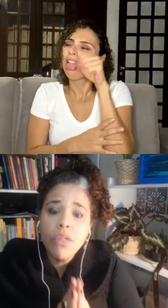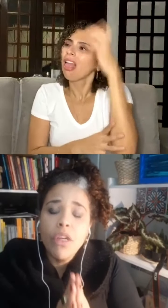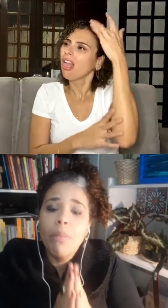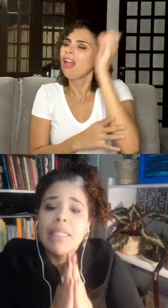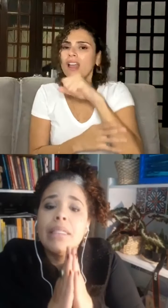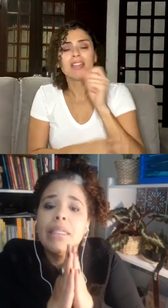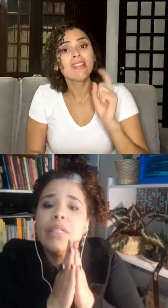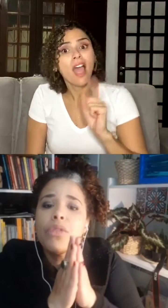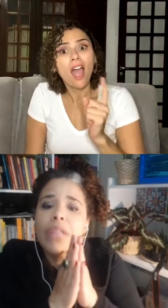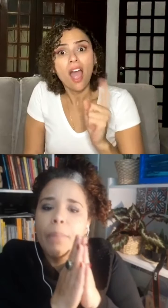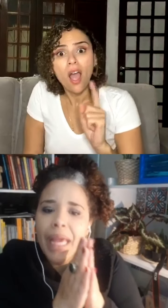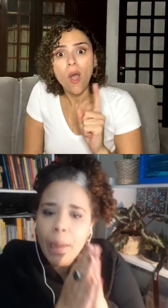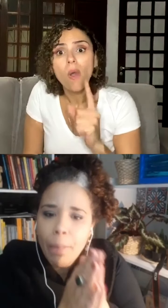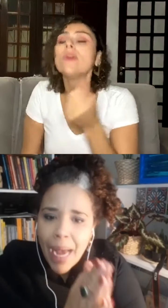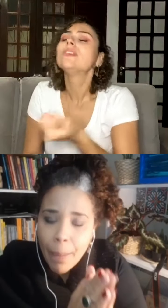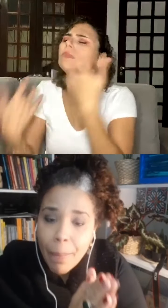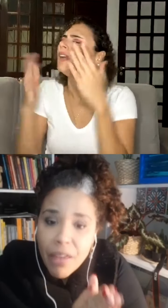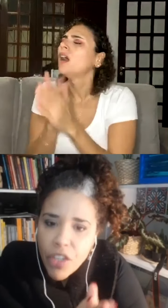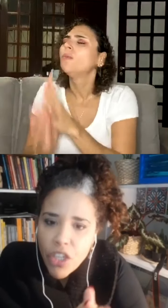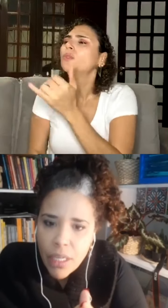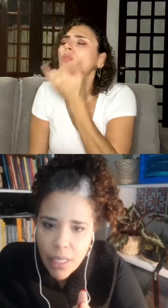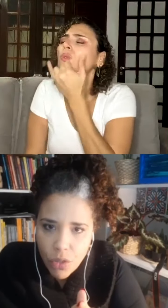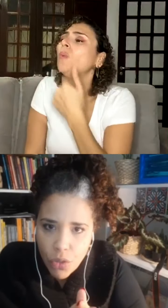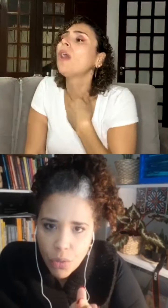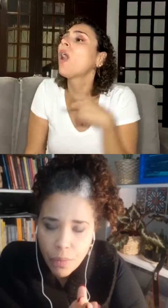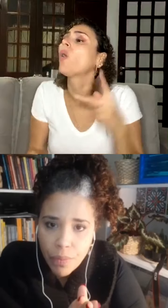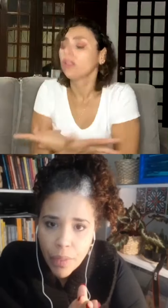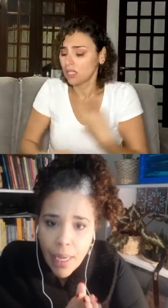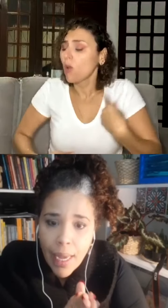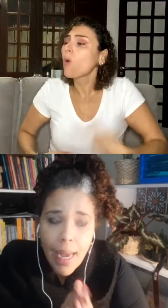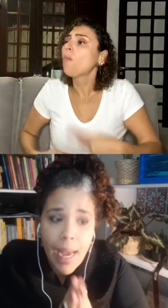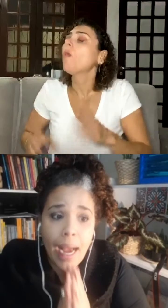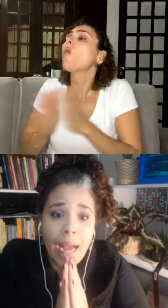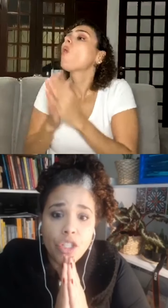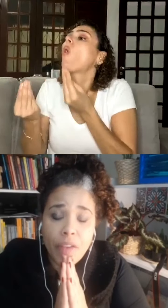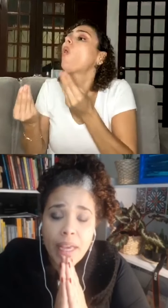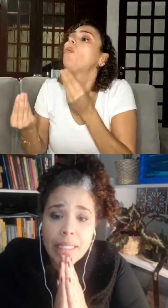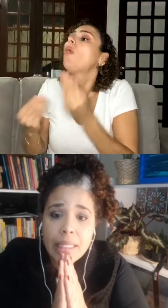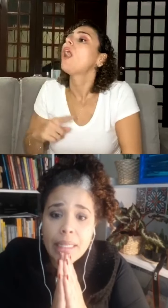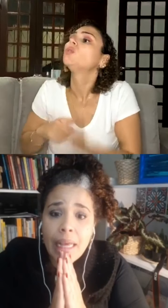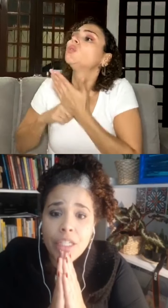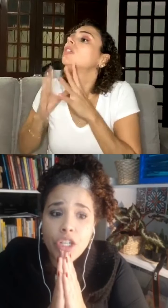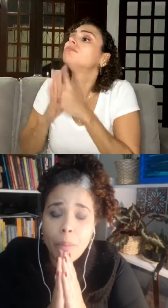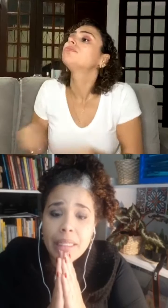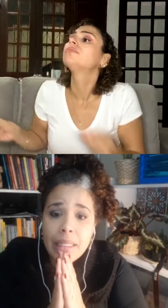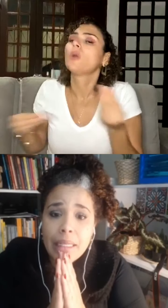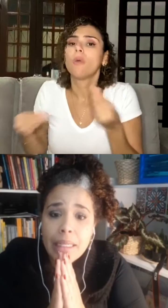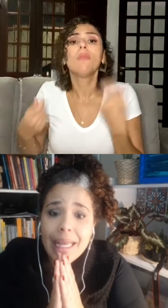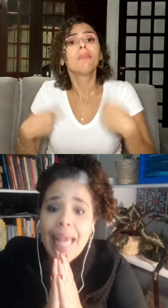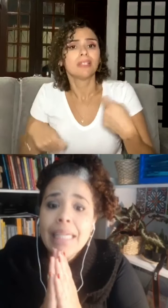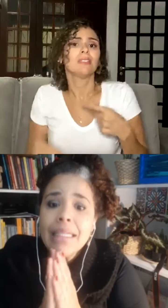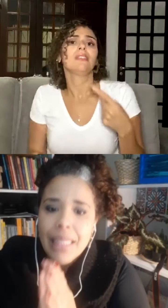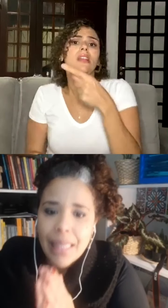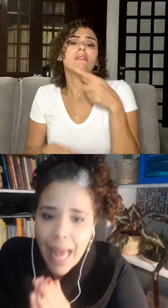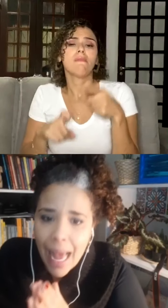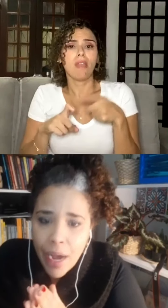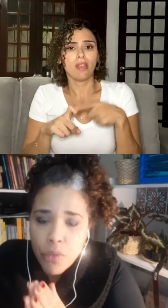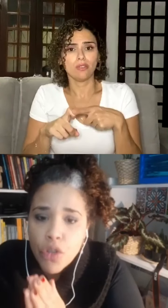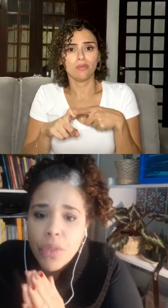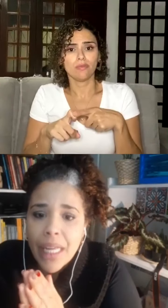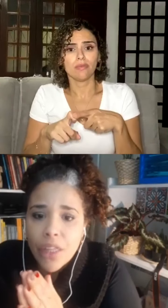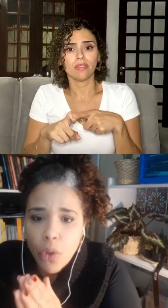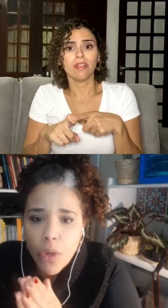que eu preciso saber para prevenir isso. Às vezes, a gente precisa ensinar